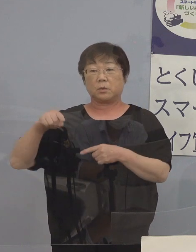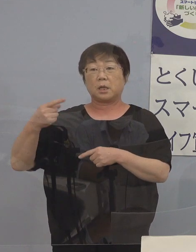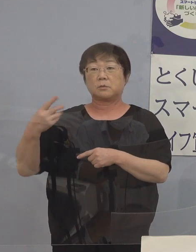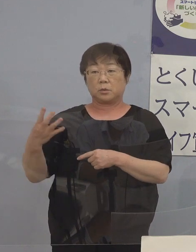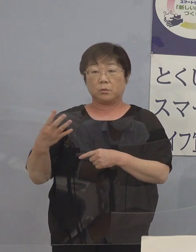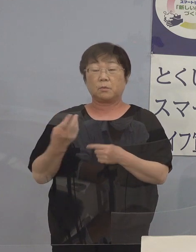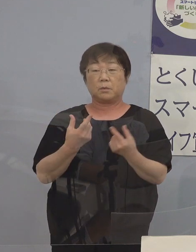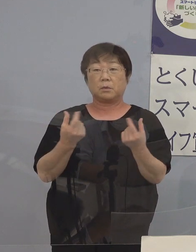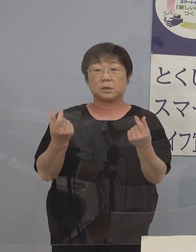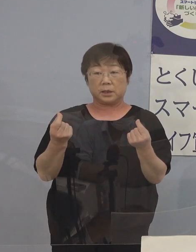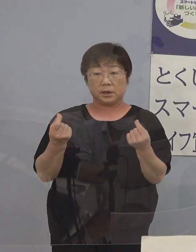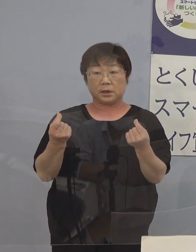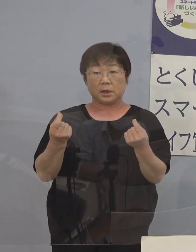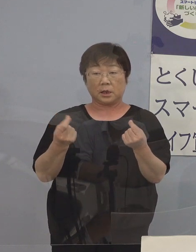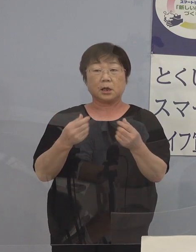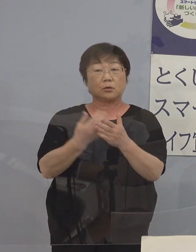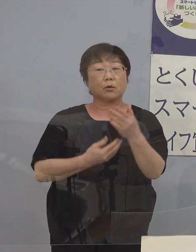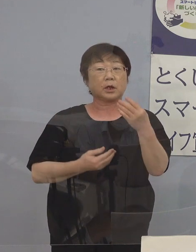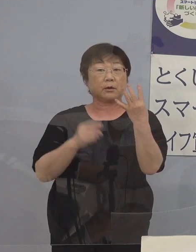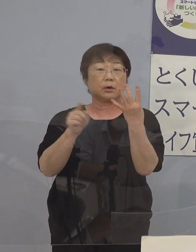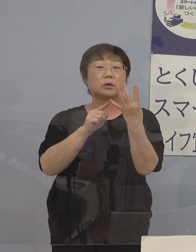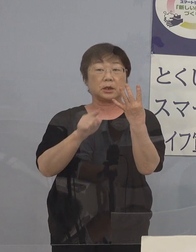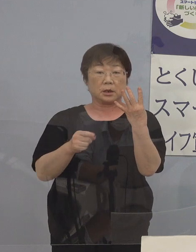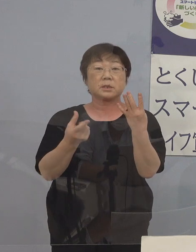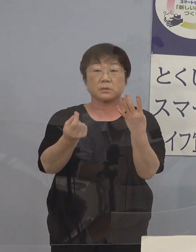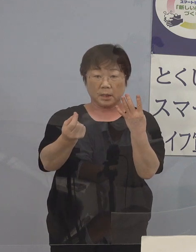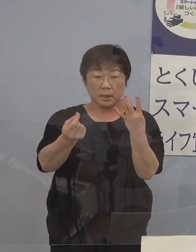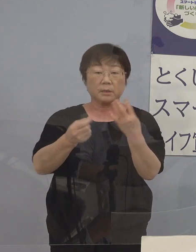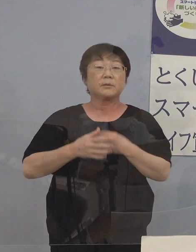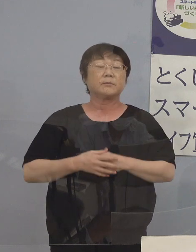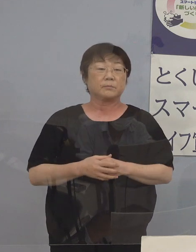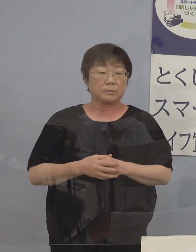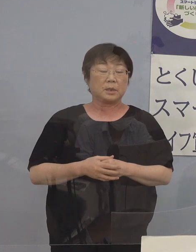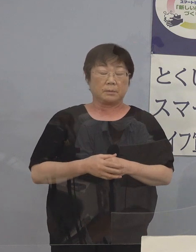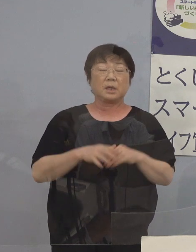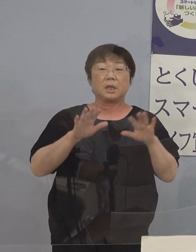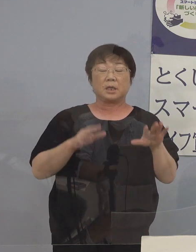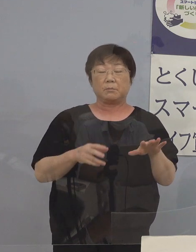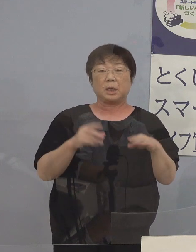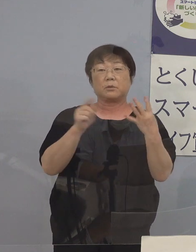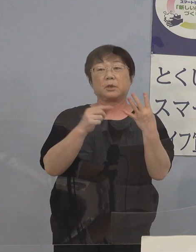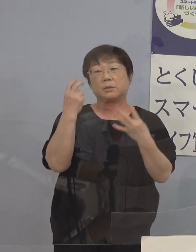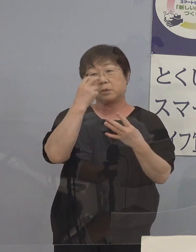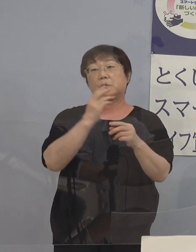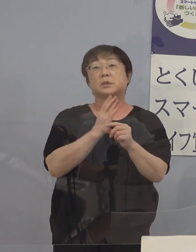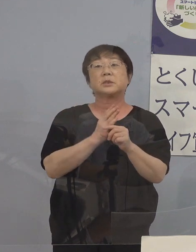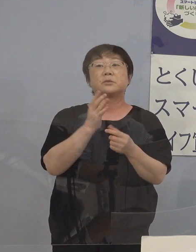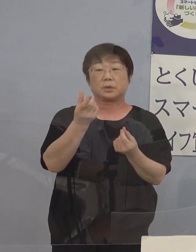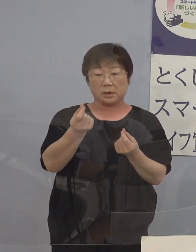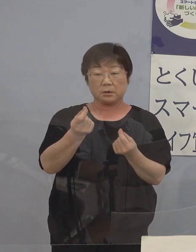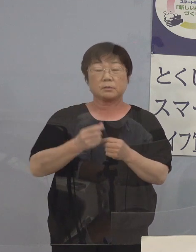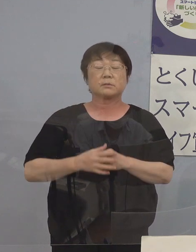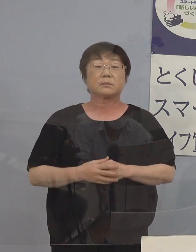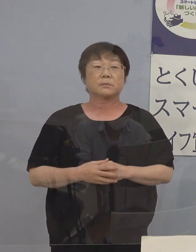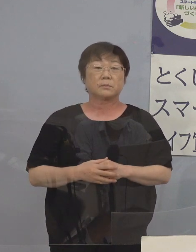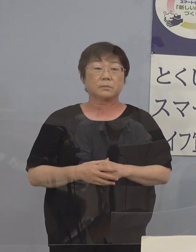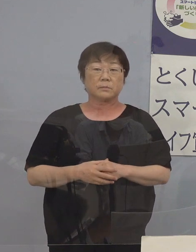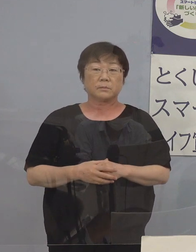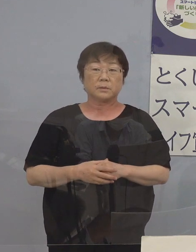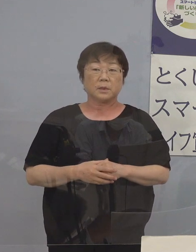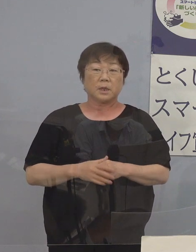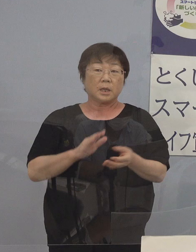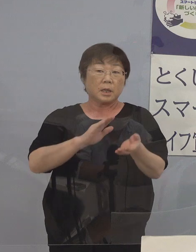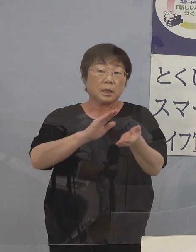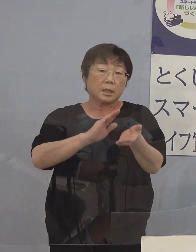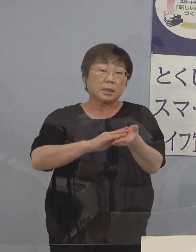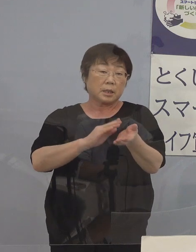だからです、ね、だから どちらかと、どちらかと4つですね。今調査中というの は調査中4つ、 はい、 あとその